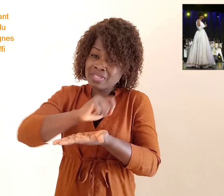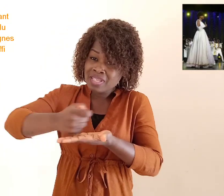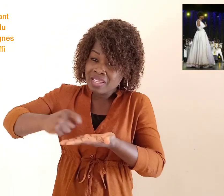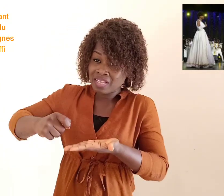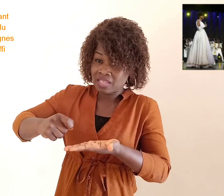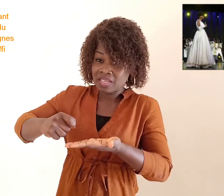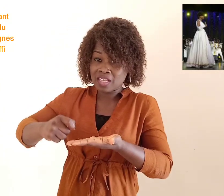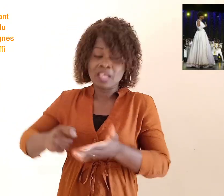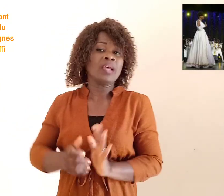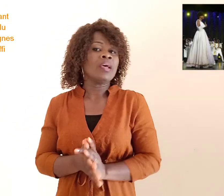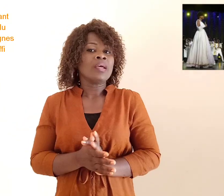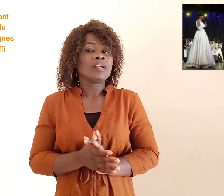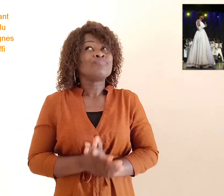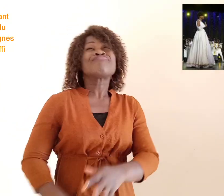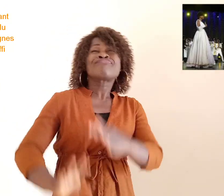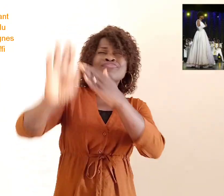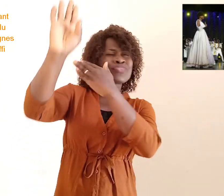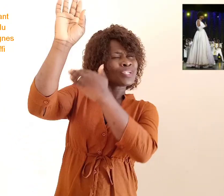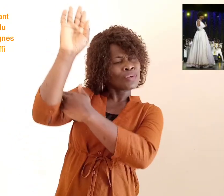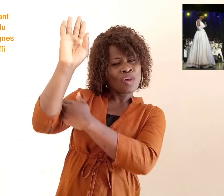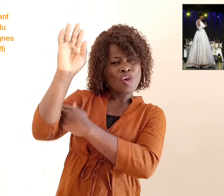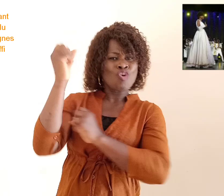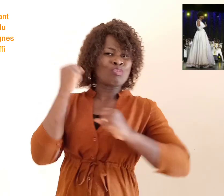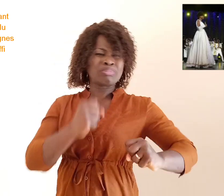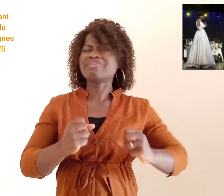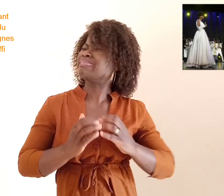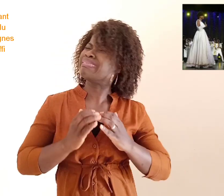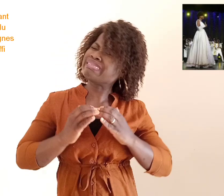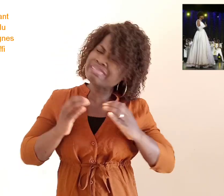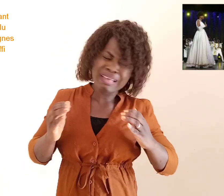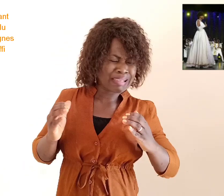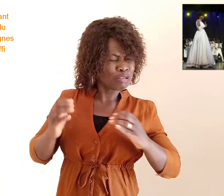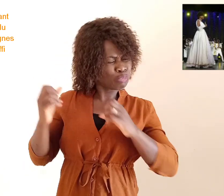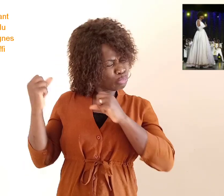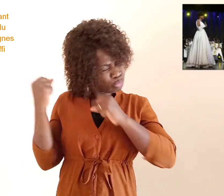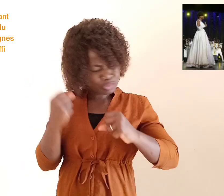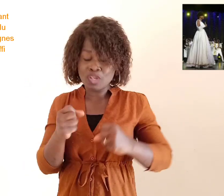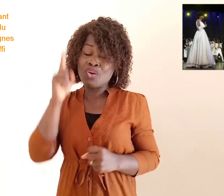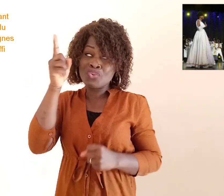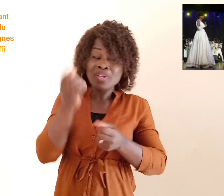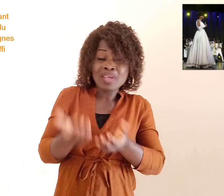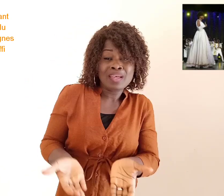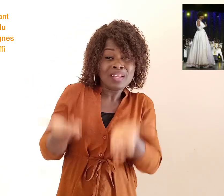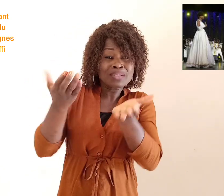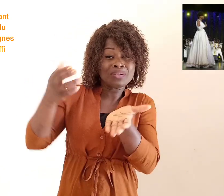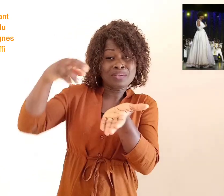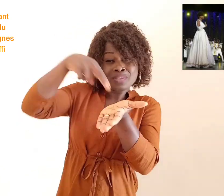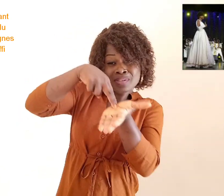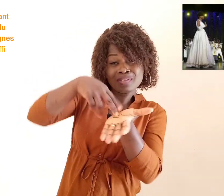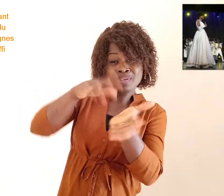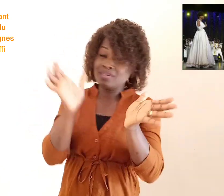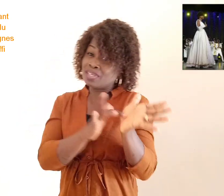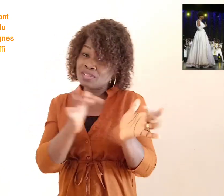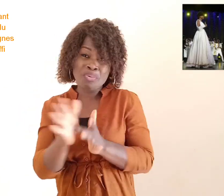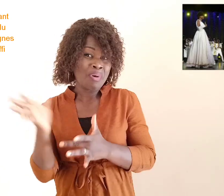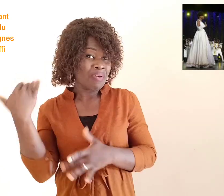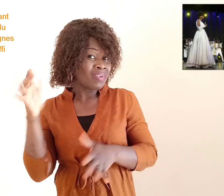Que c'est par l'infinie grandeur de la puissance de Dieu Que Dieu a ressuscité Jésus d'entre les morts,